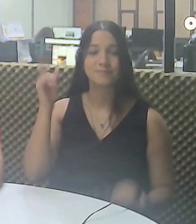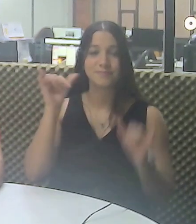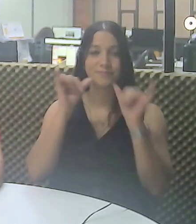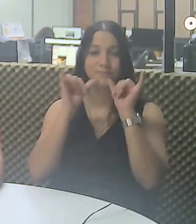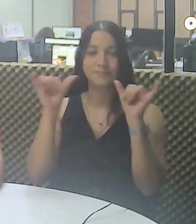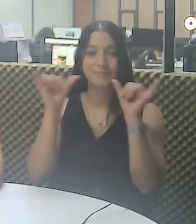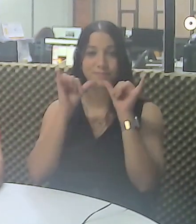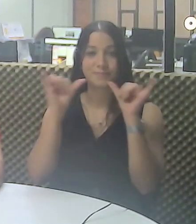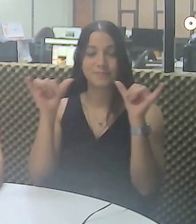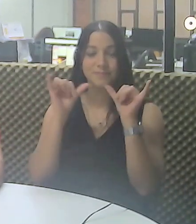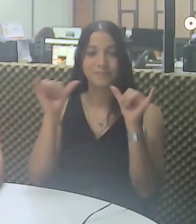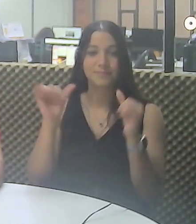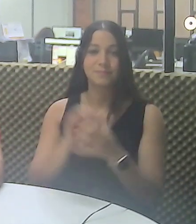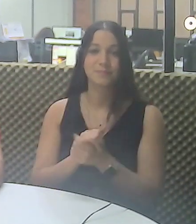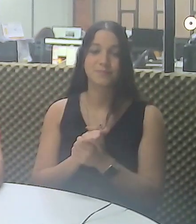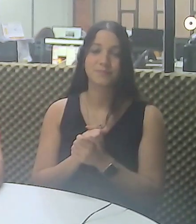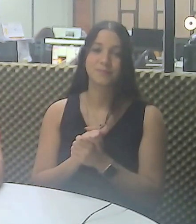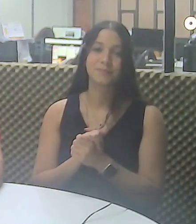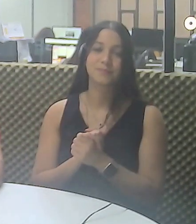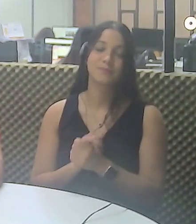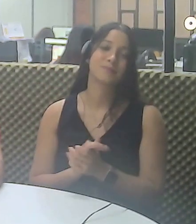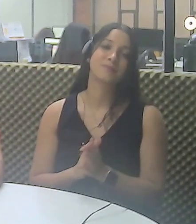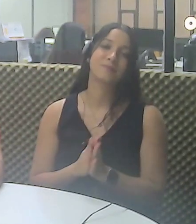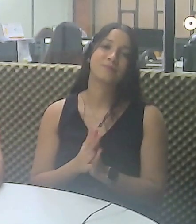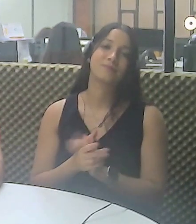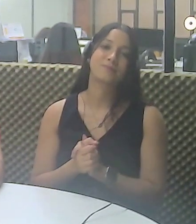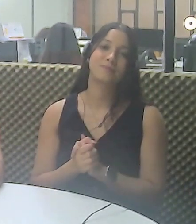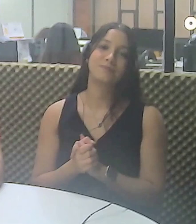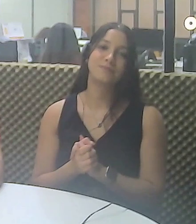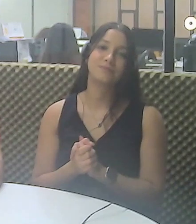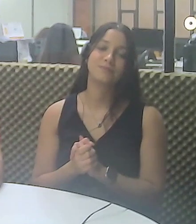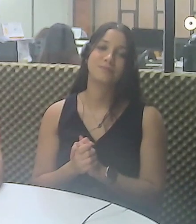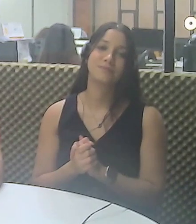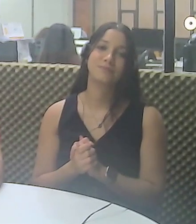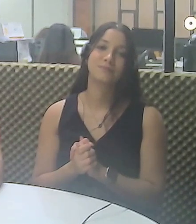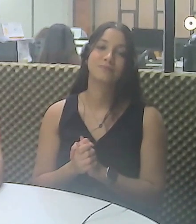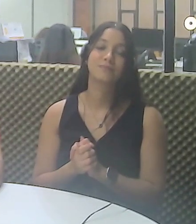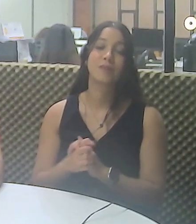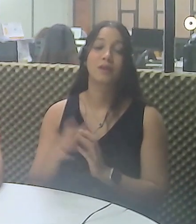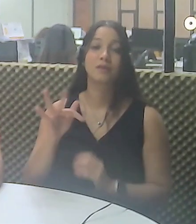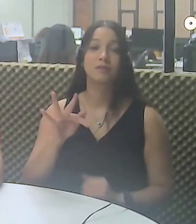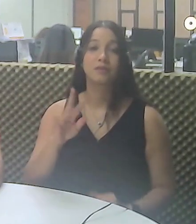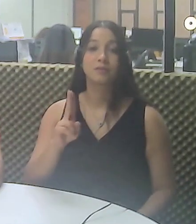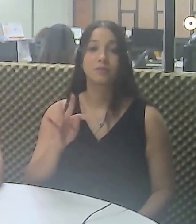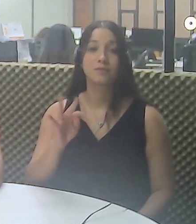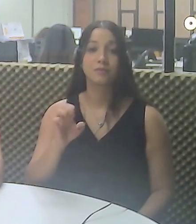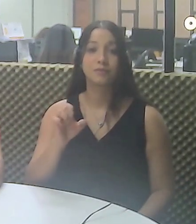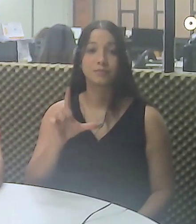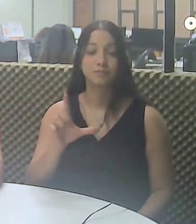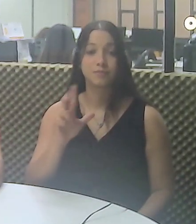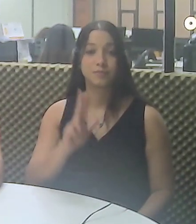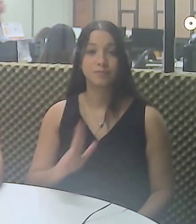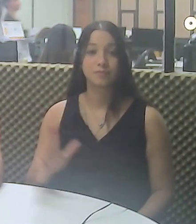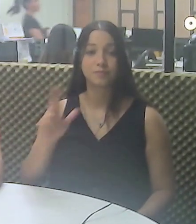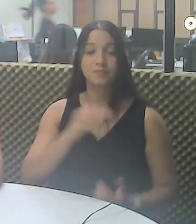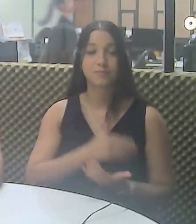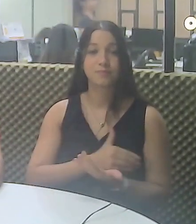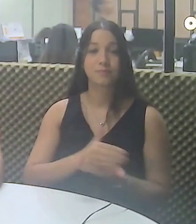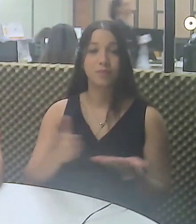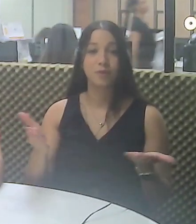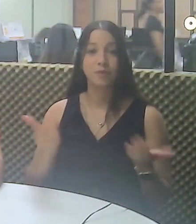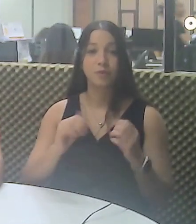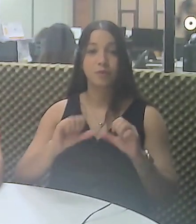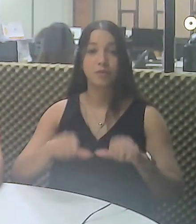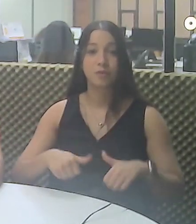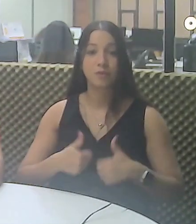Giro de notícias. A Fundação Uberlandense do Turismo, Esporte e Lazer, a FUTEL, inicia hoje melhorias